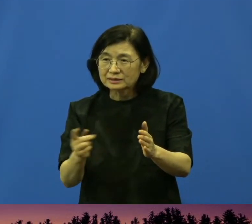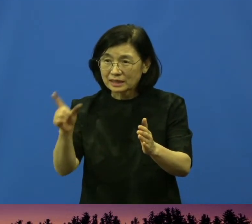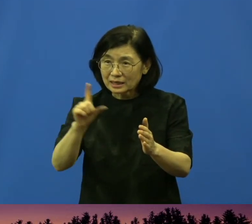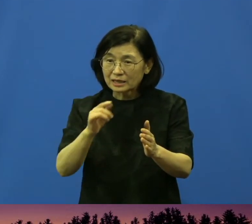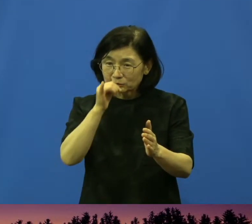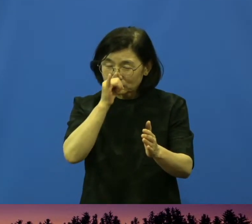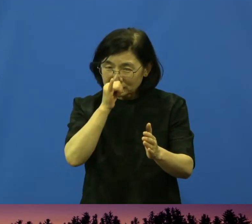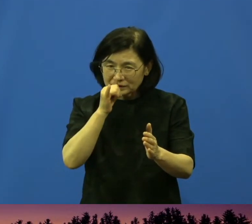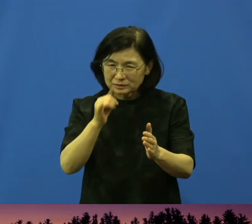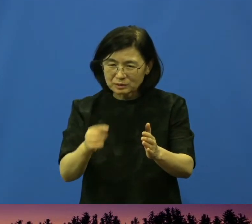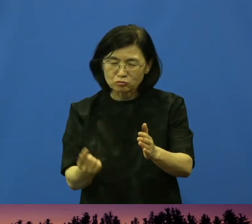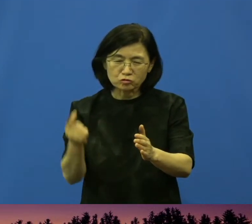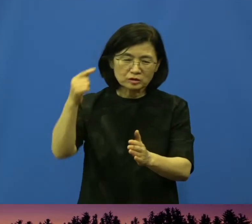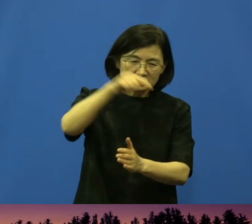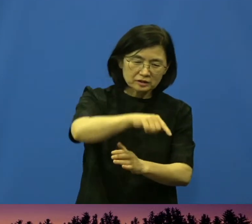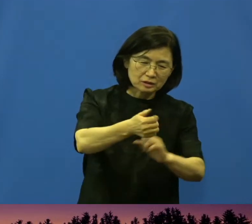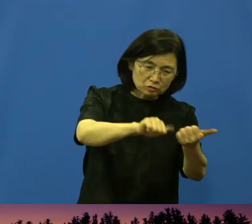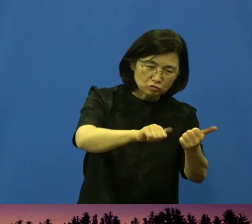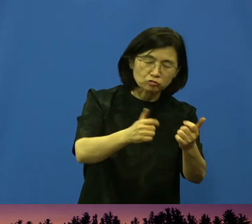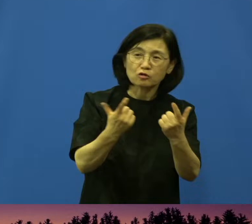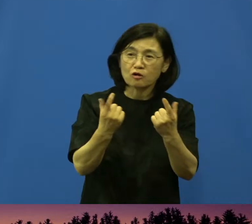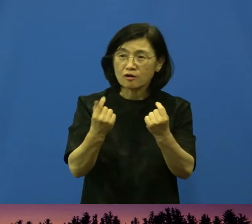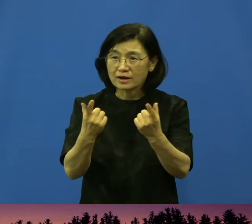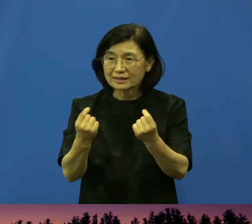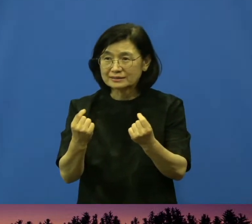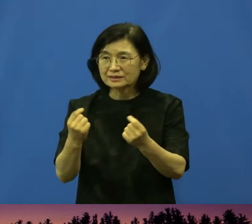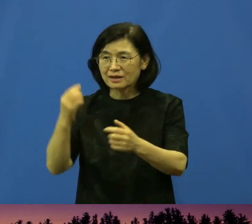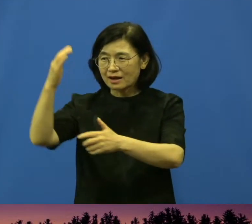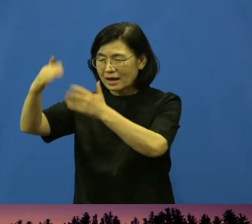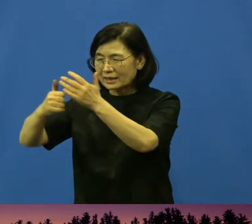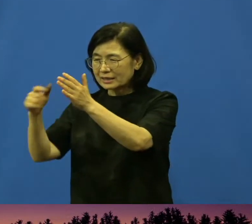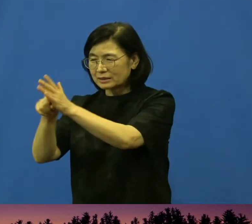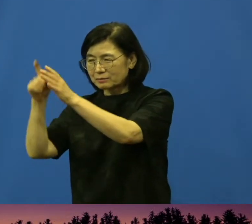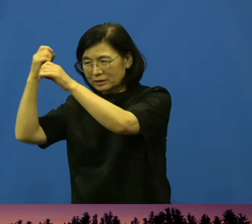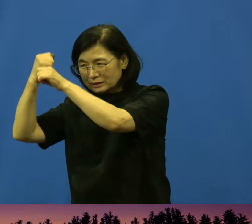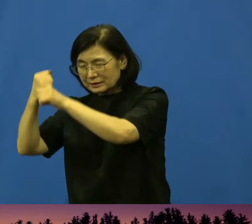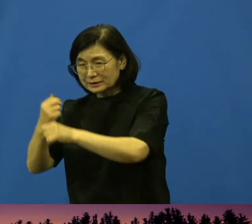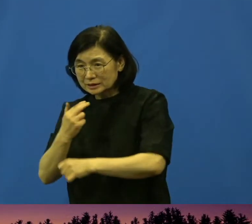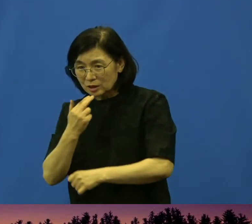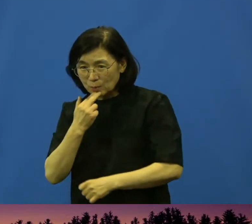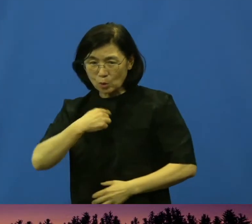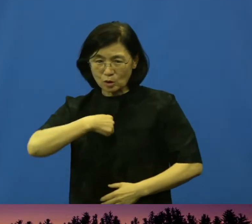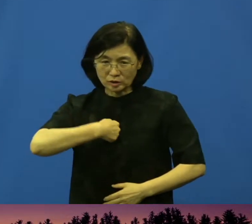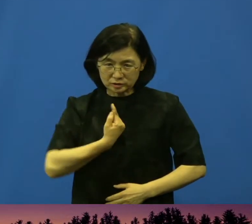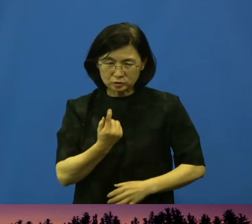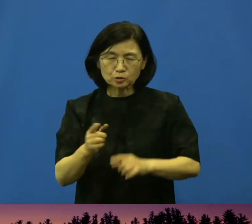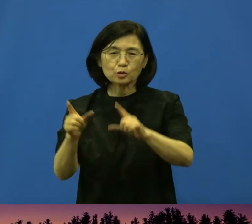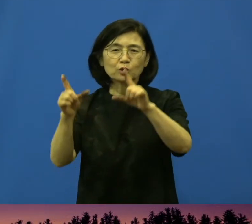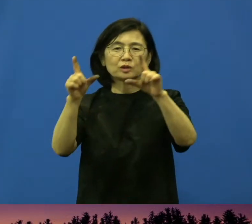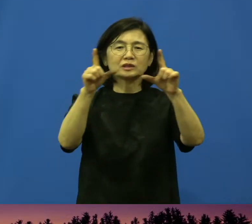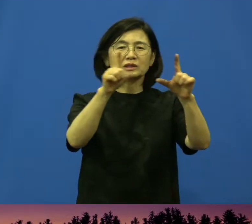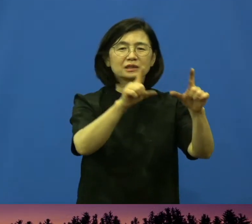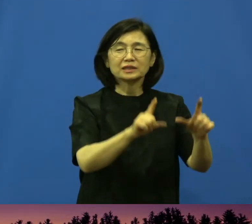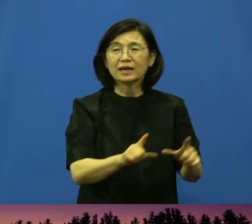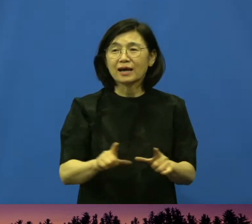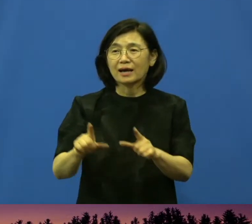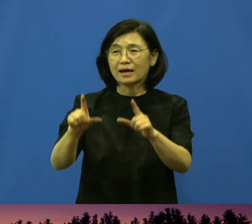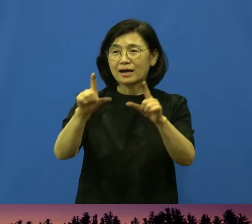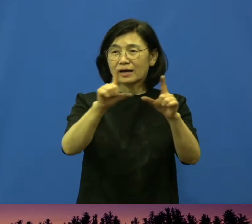하나님을 의존하지 않고 자기 스스로 힘으로 살아가고자 하는 사람들의 모든 삶이 다 그런 거예요. 발부둥이에요.